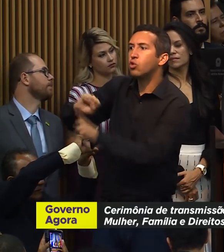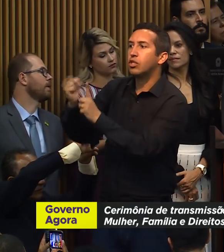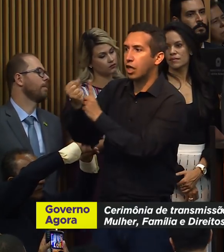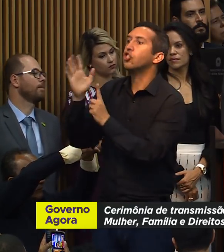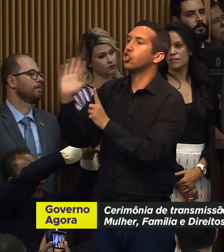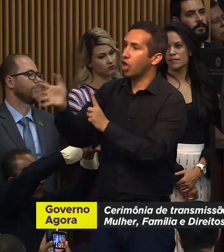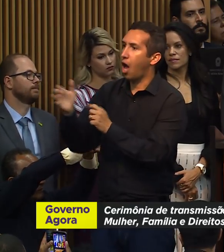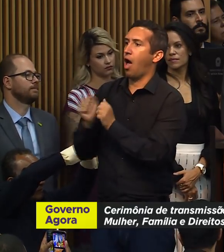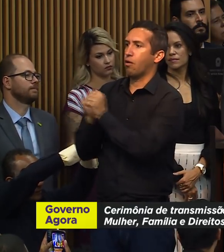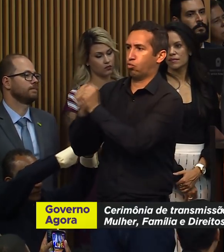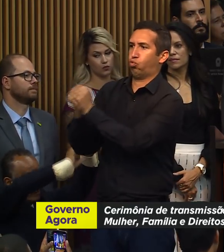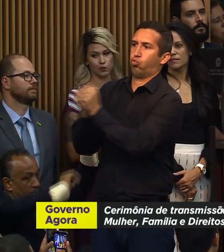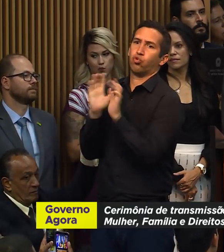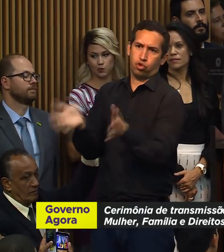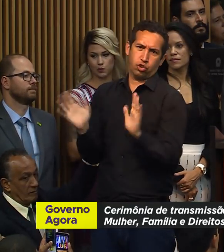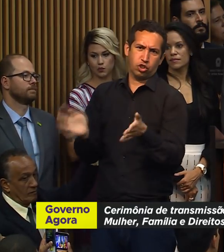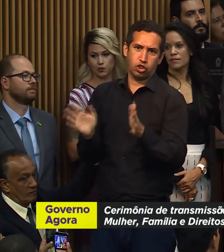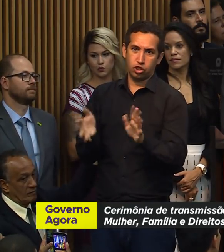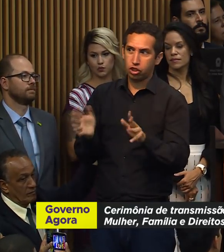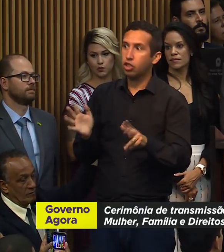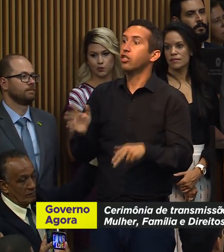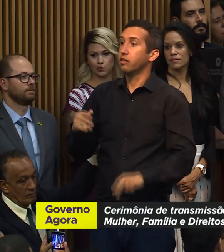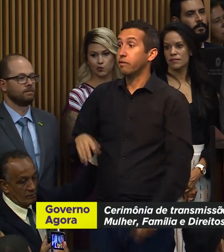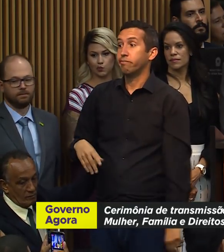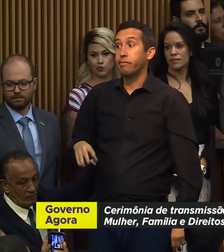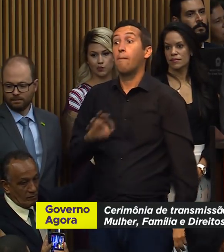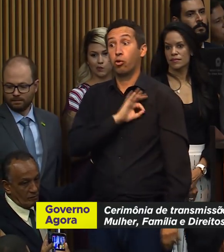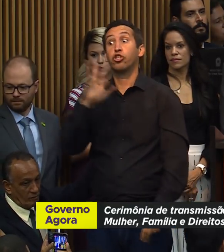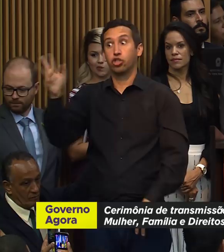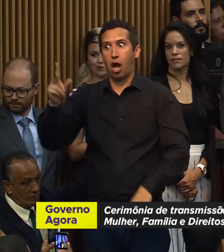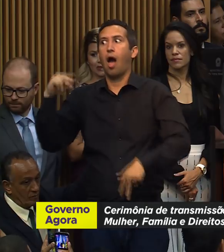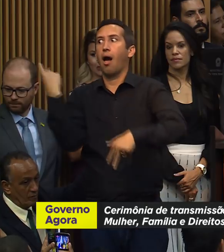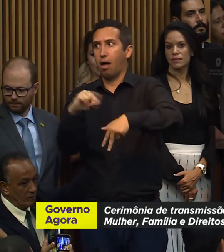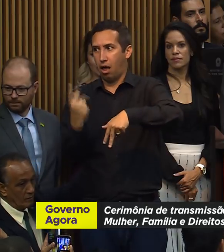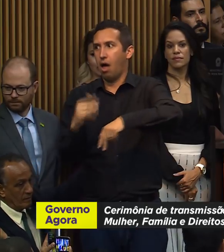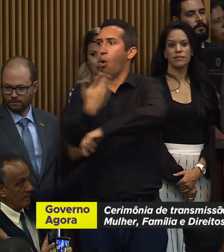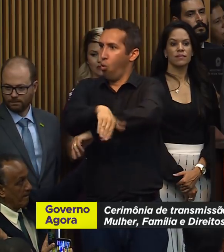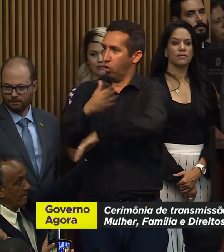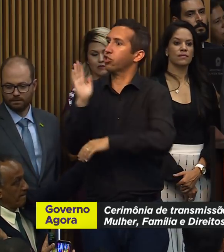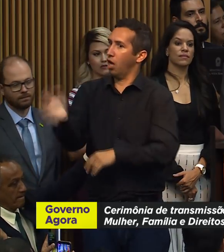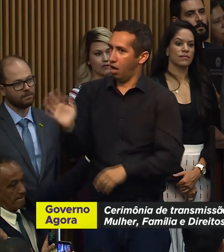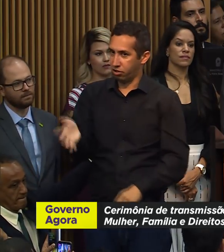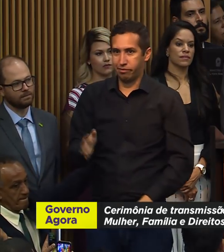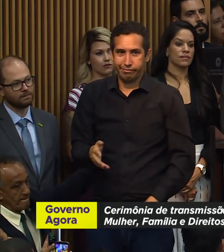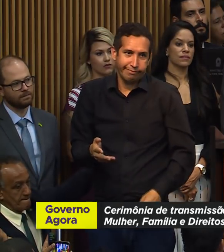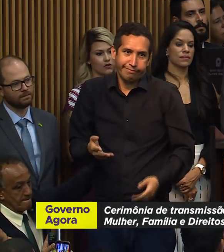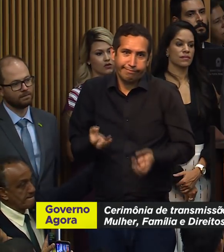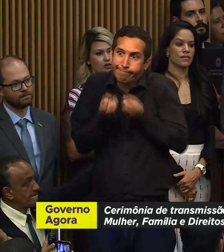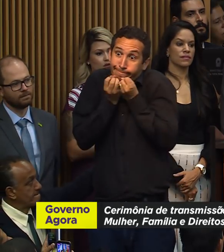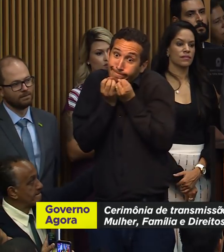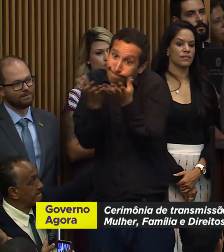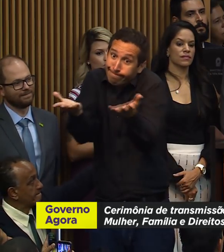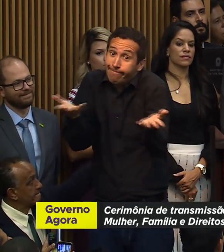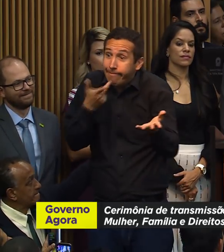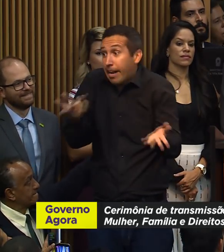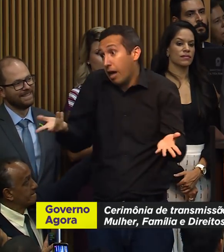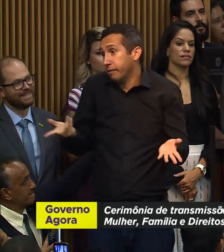possam imaginar. Já apanhei da polícia na rua e muito. Não era para falar isso, mas eu vou